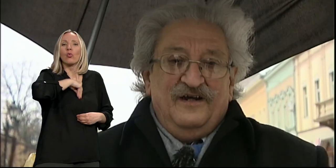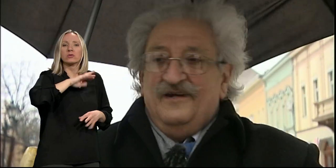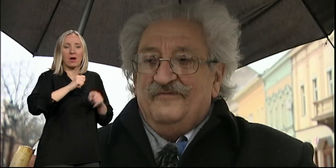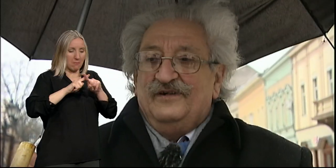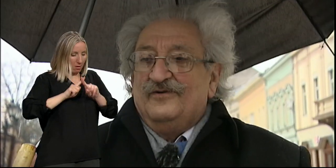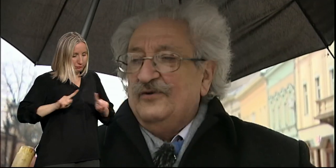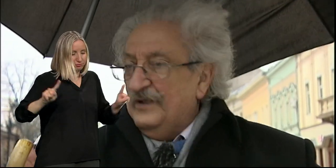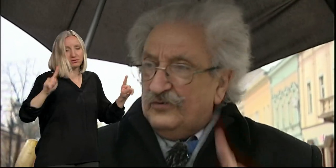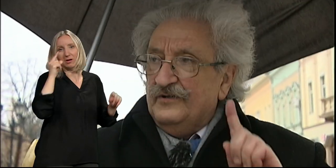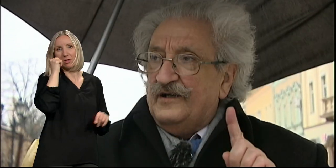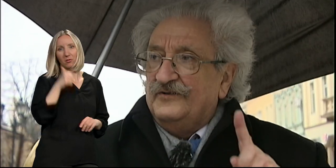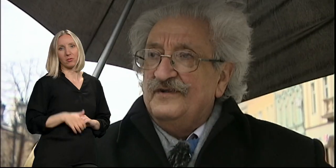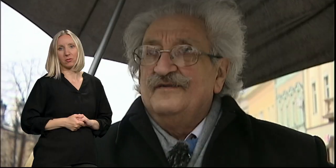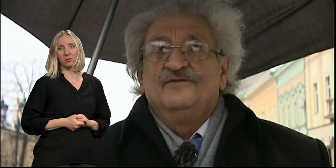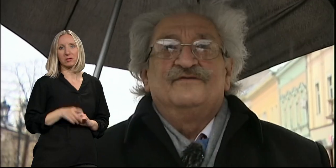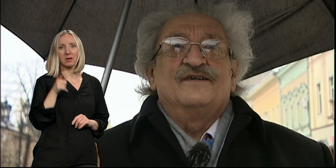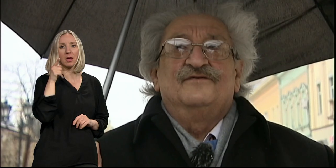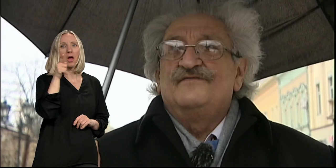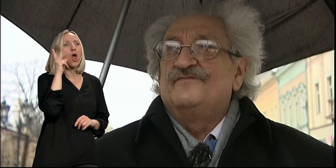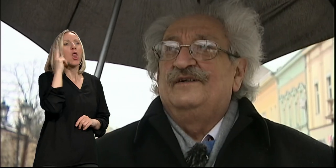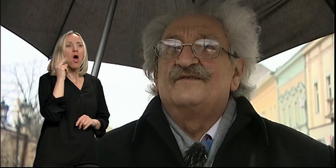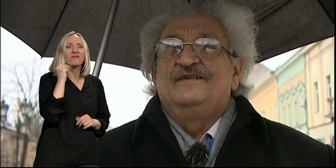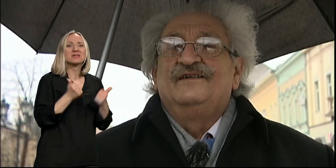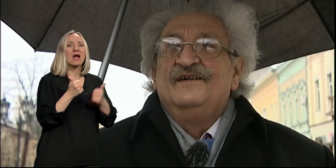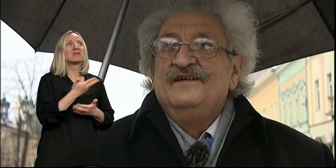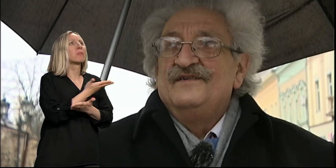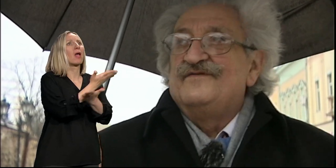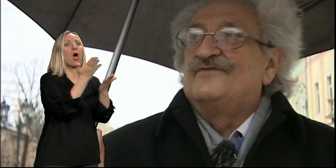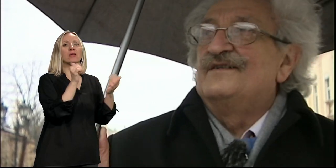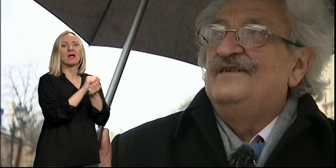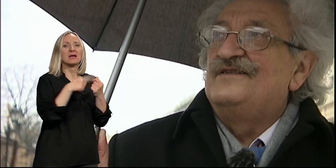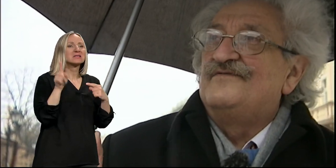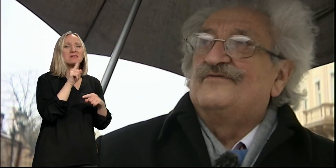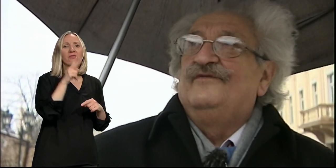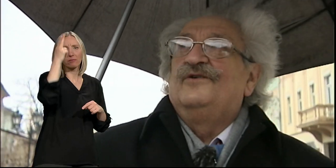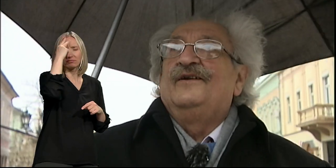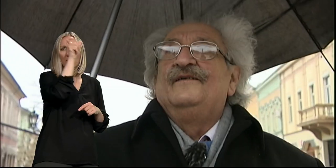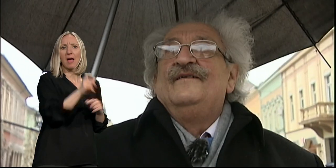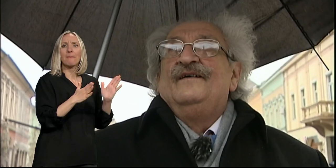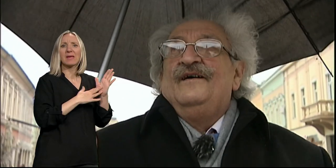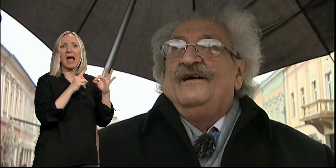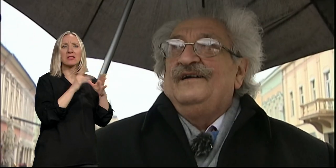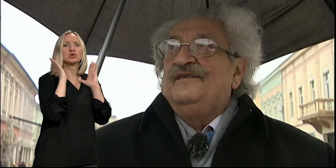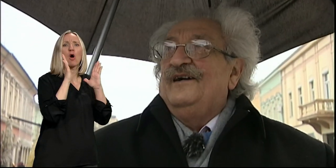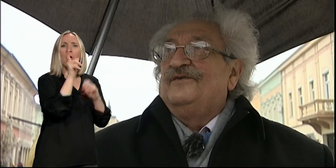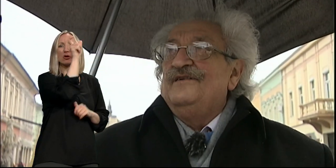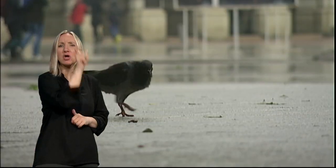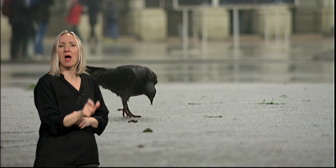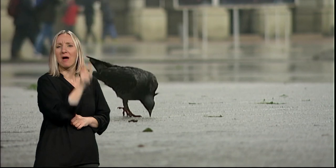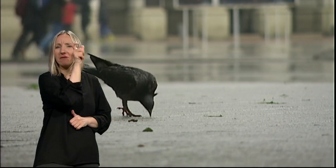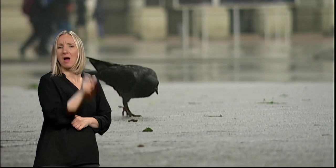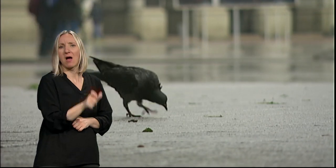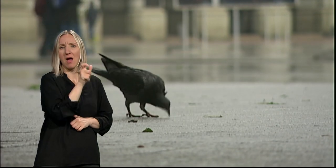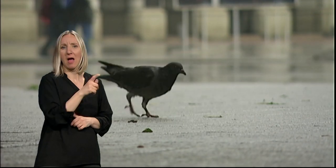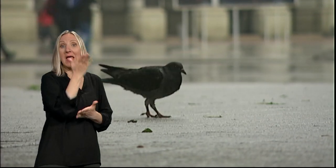Kad krene bilo gdje, u bilo kojem gradu, ne samo u Novom Sadu, svi su prilazili, svi su ga znali, svi su ga volili. I deo te